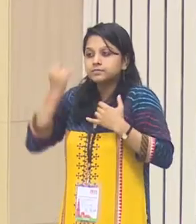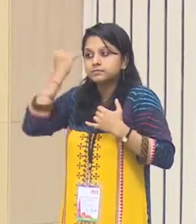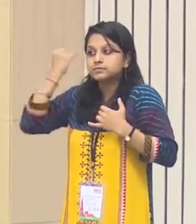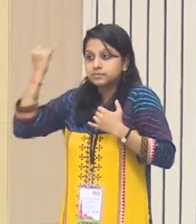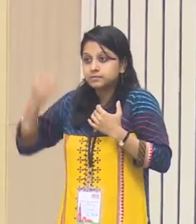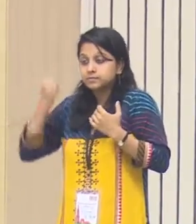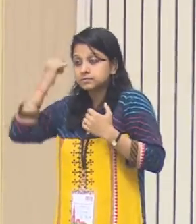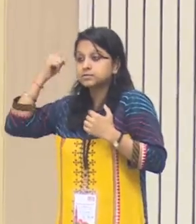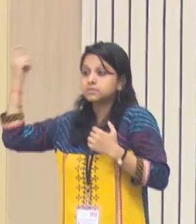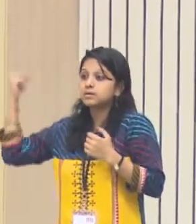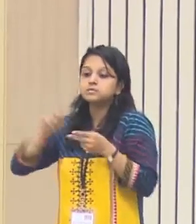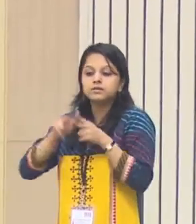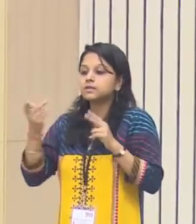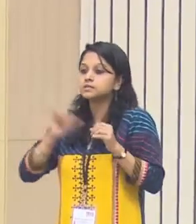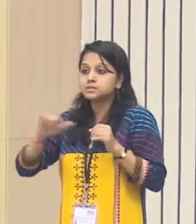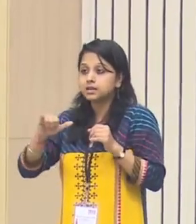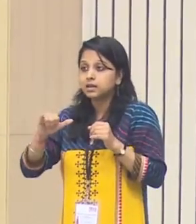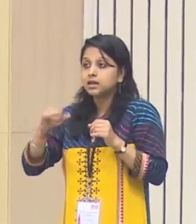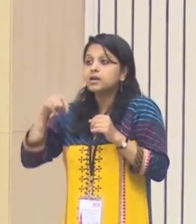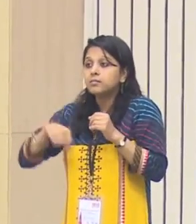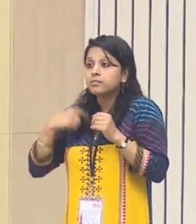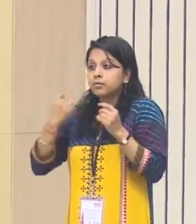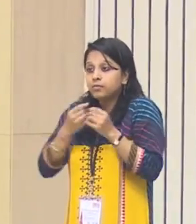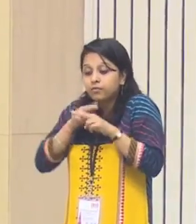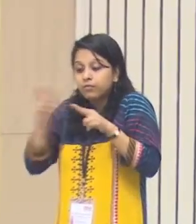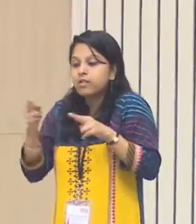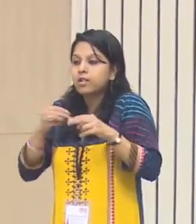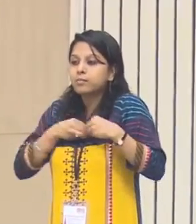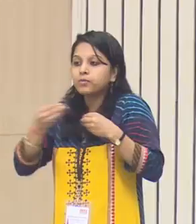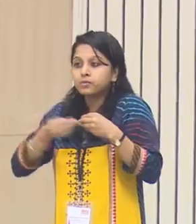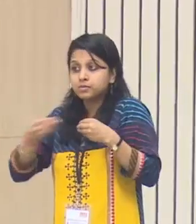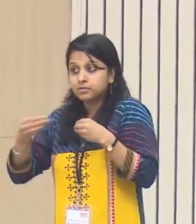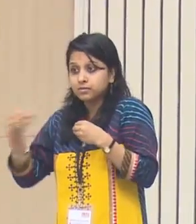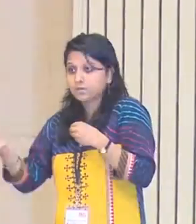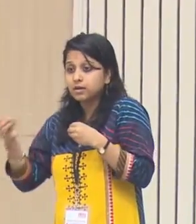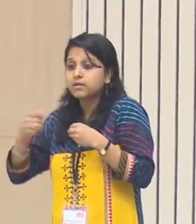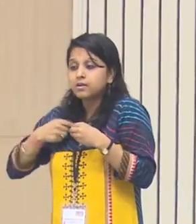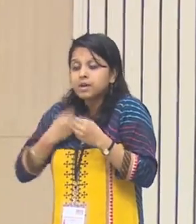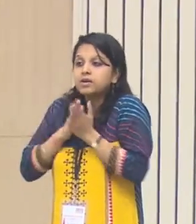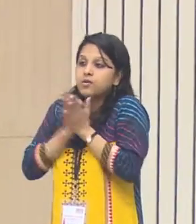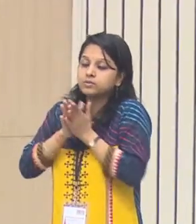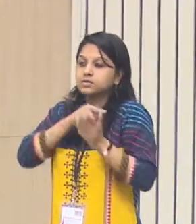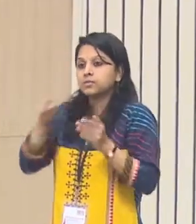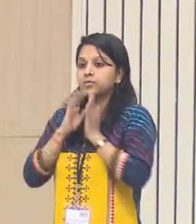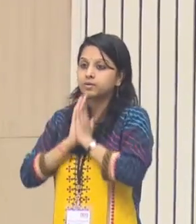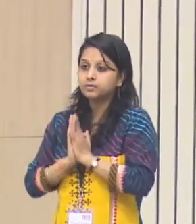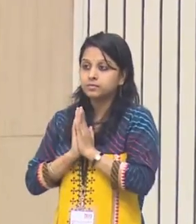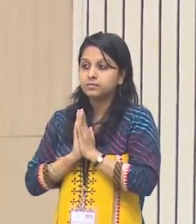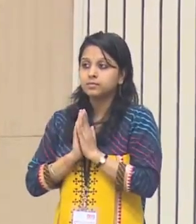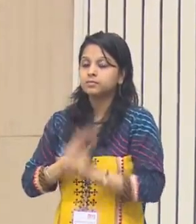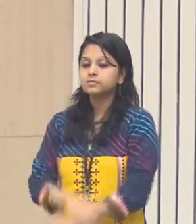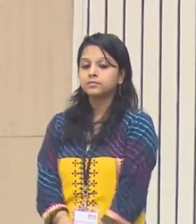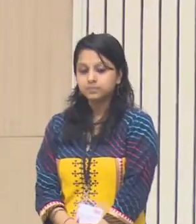हर भरे नित अंतर पुण्य धरा बन जाए स्वर्ग ये मेरे यत्नों से करुणा कर।